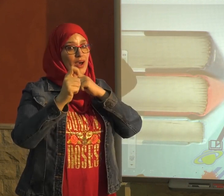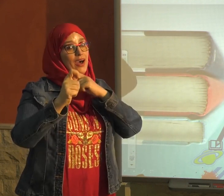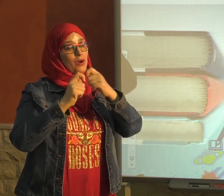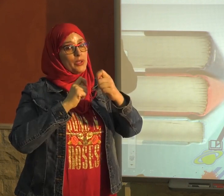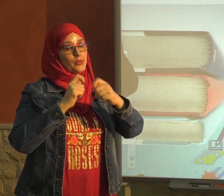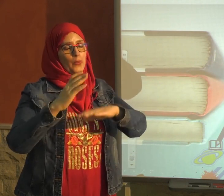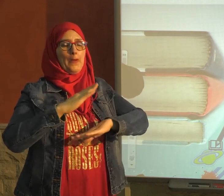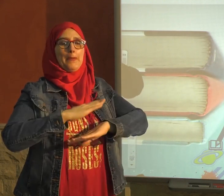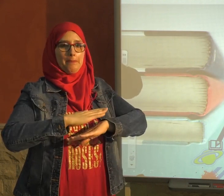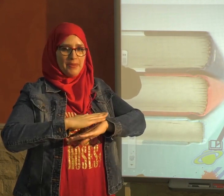وأحاور بأدب.